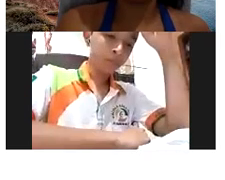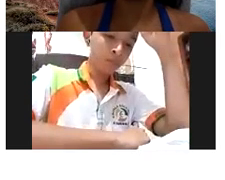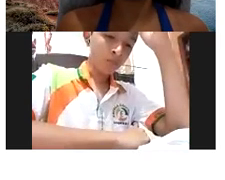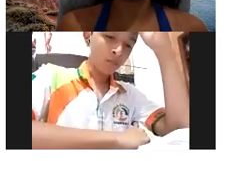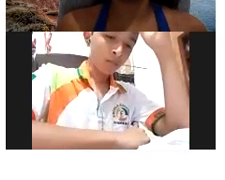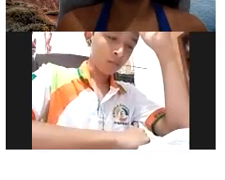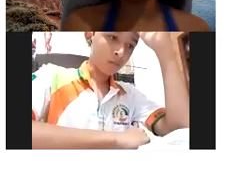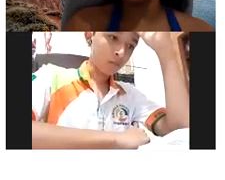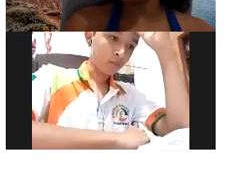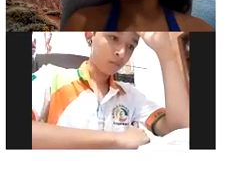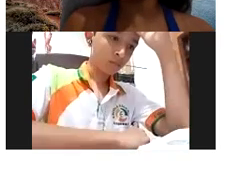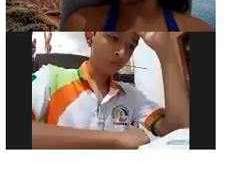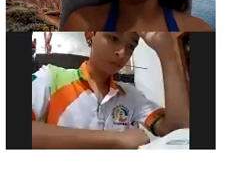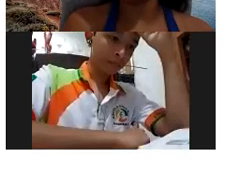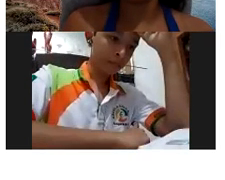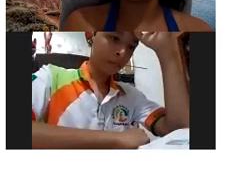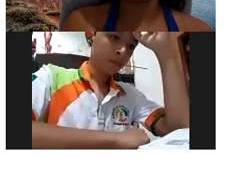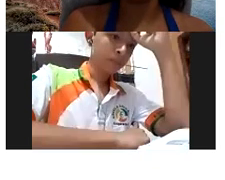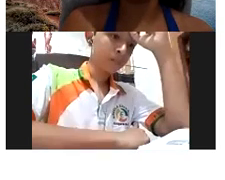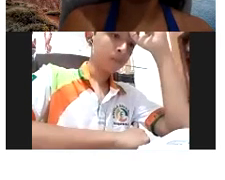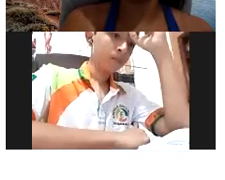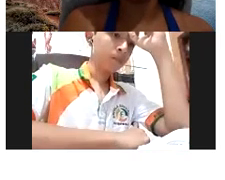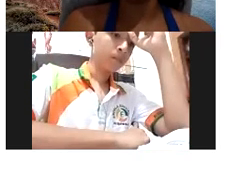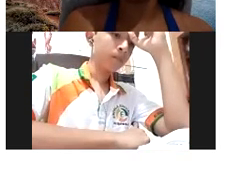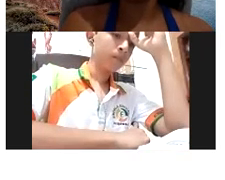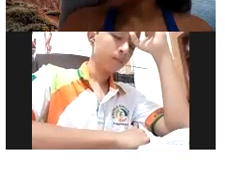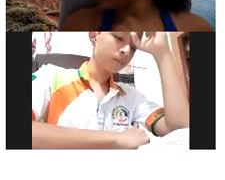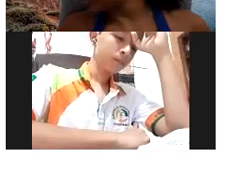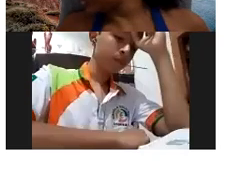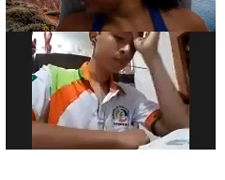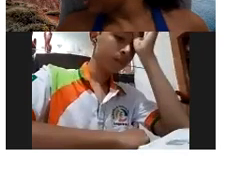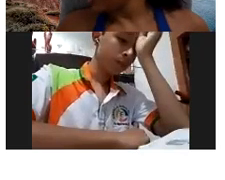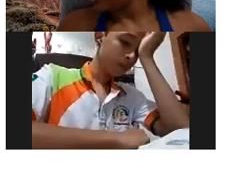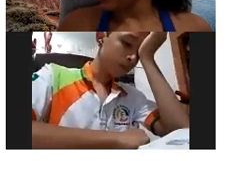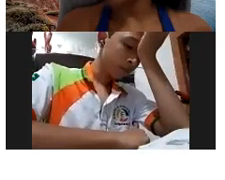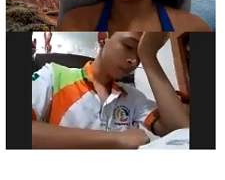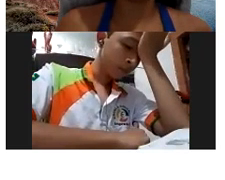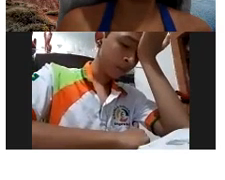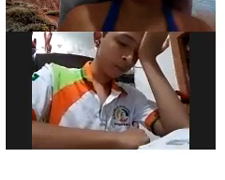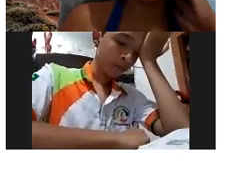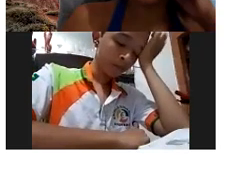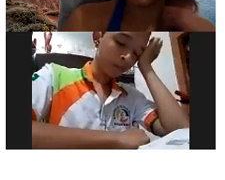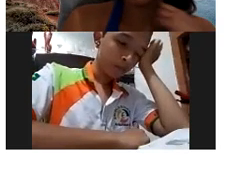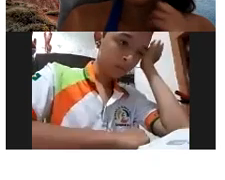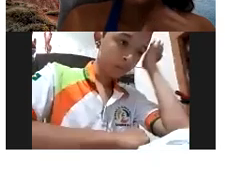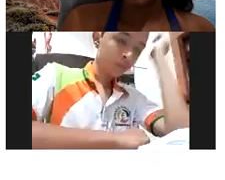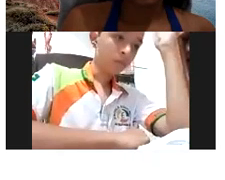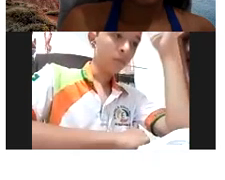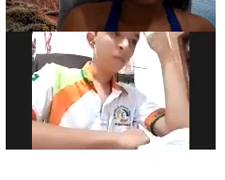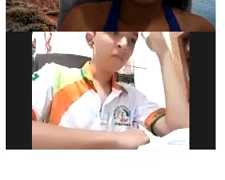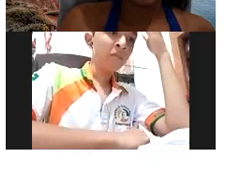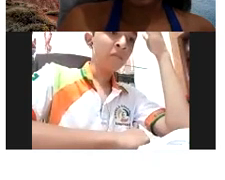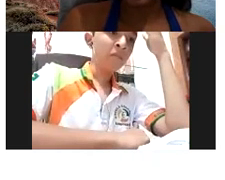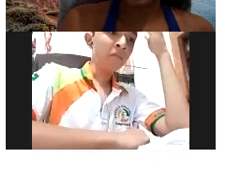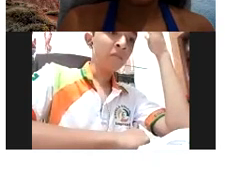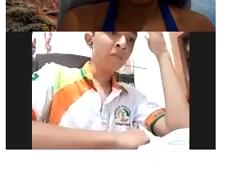128 a gente aqui duas moléculas de água tá certo um espacinho aqui e a gente fez o quê com ela